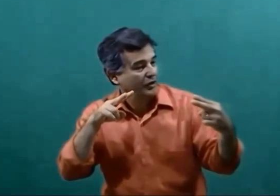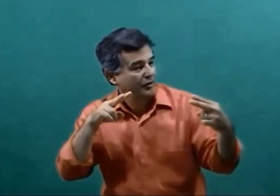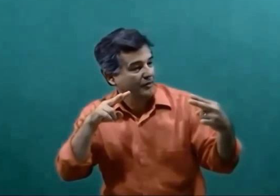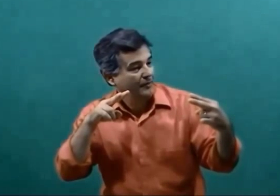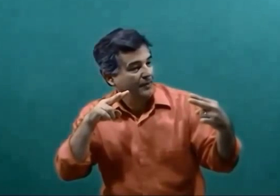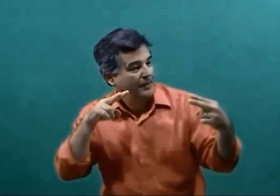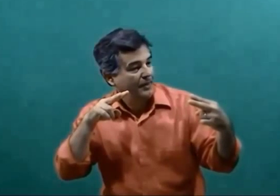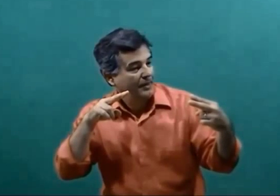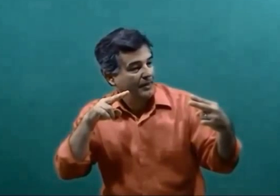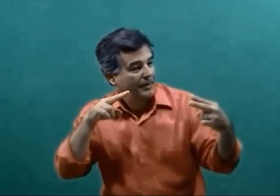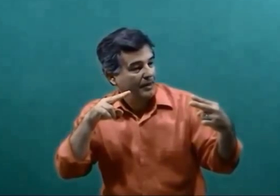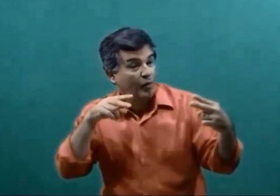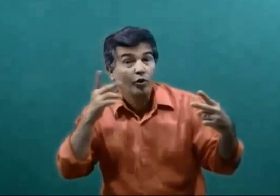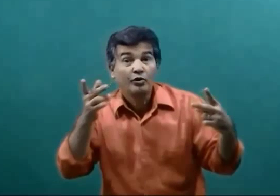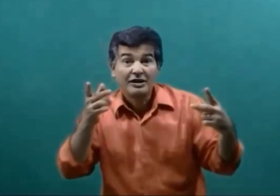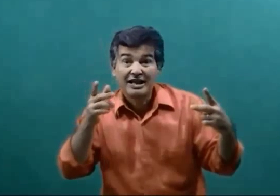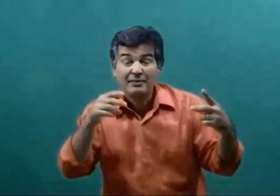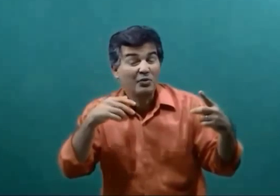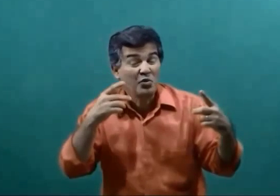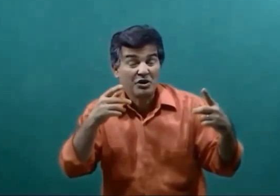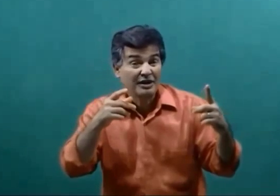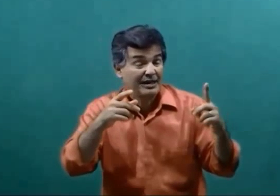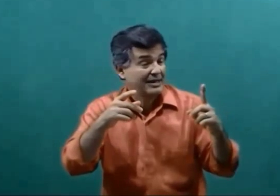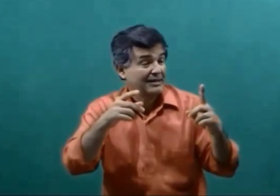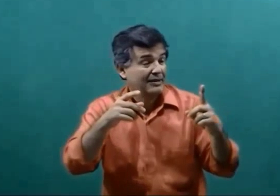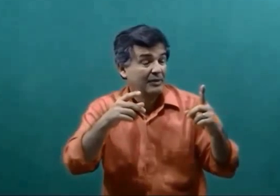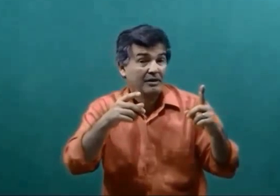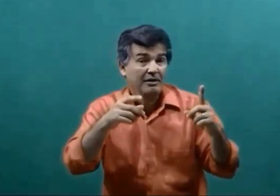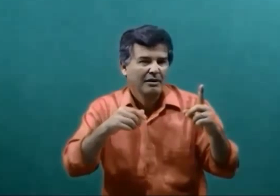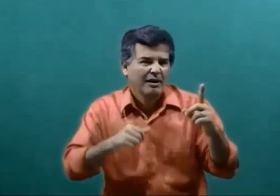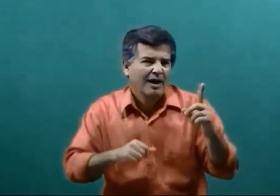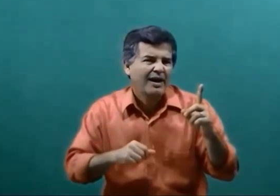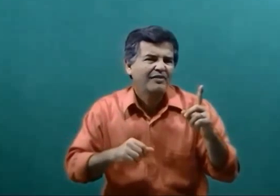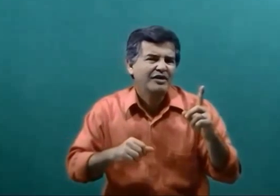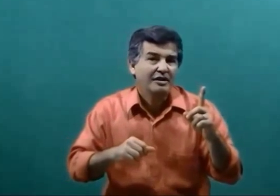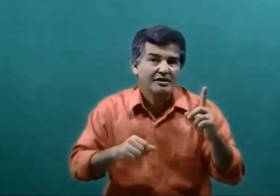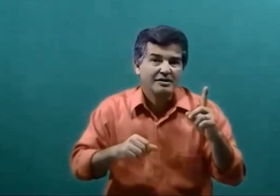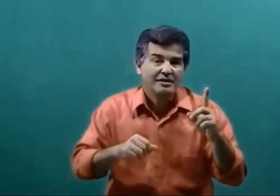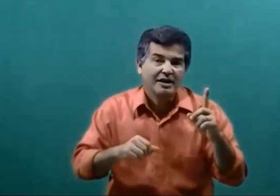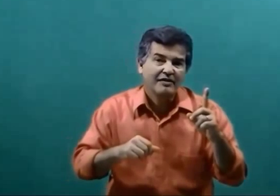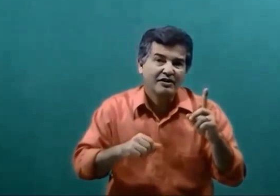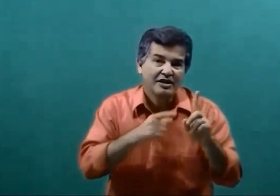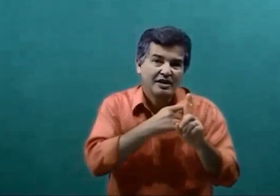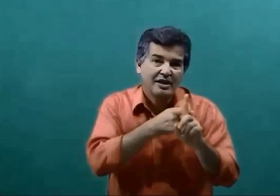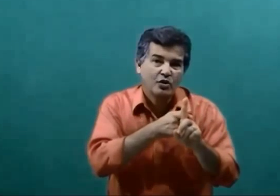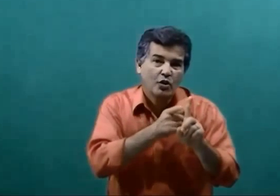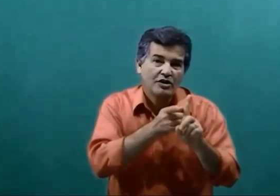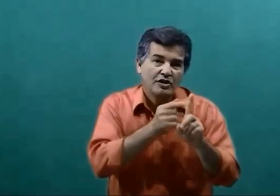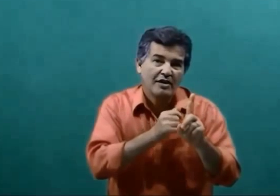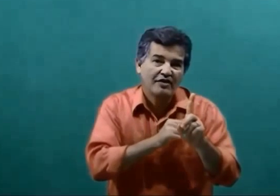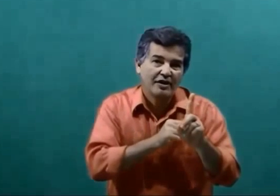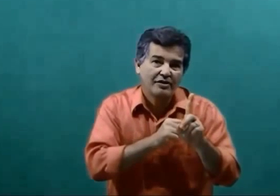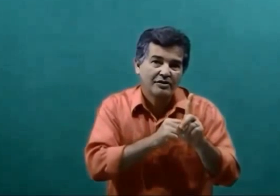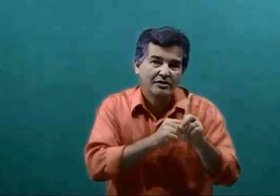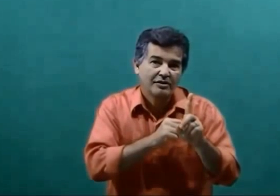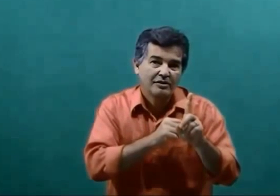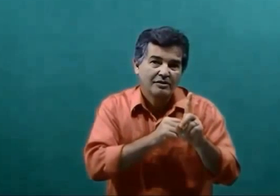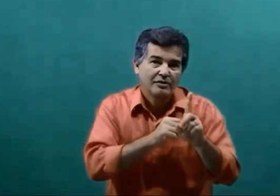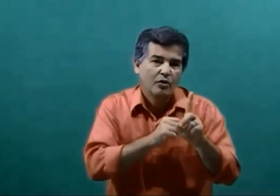inteiro. Outro exemplo muito interessante também, a gravidez. A gravidez é nas costas ou na frente? Como